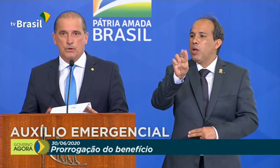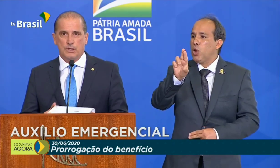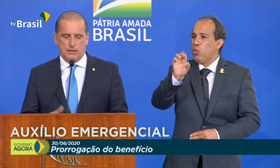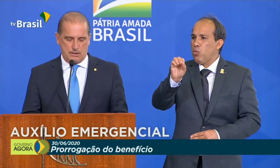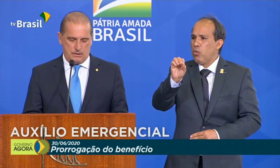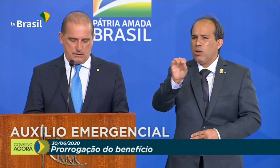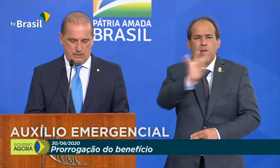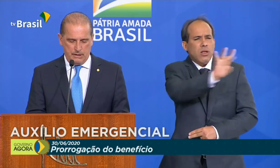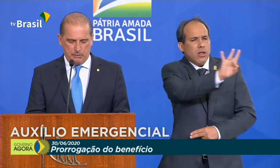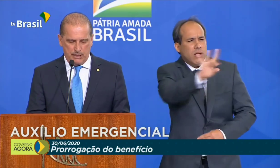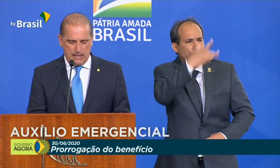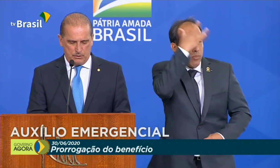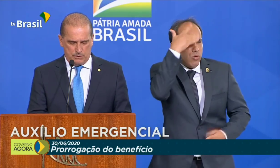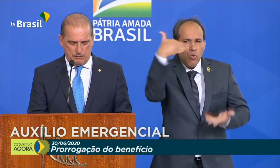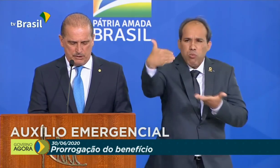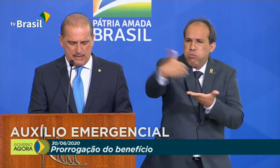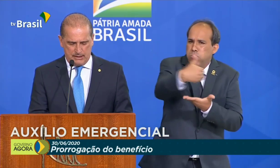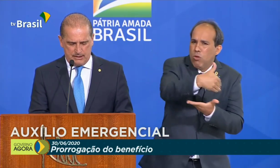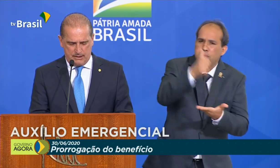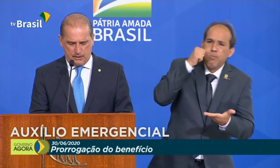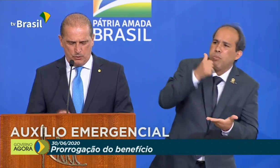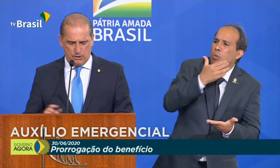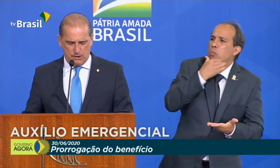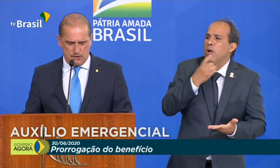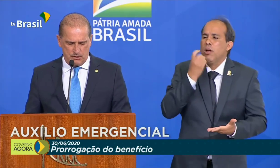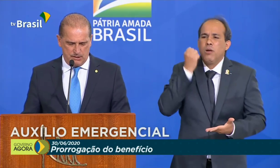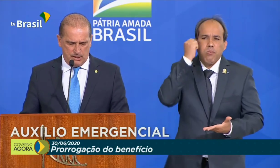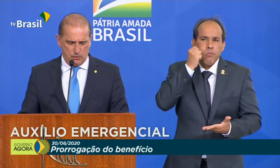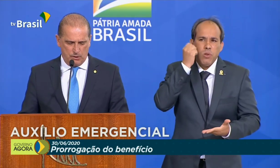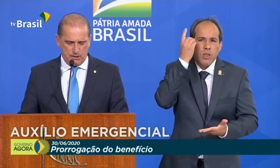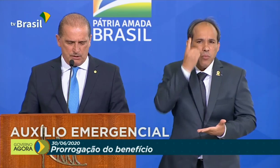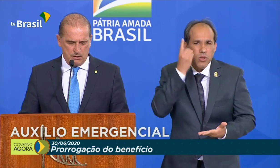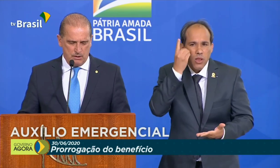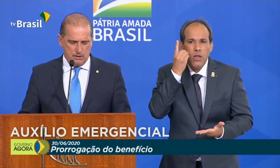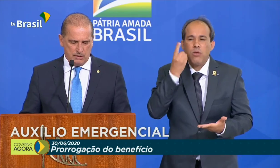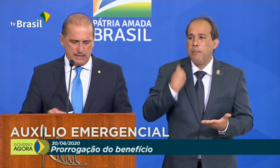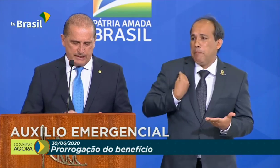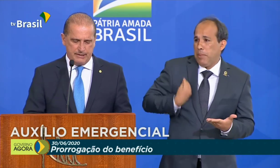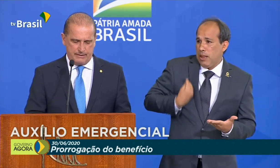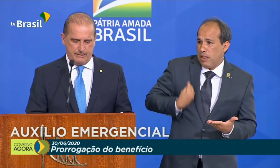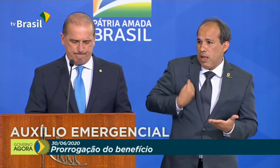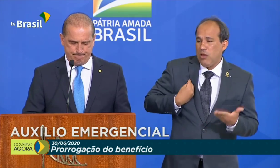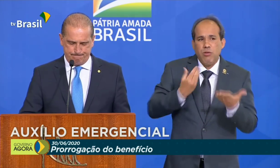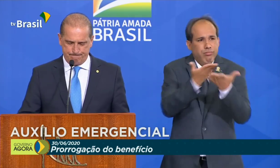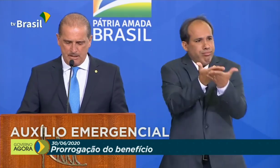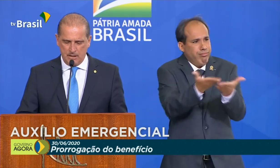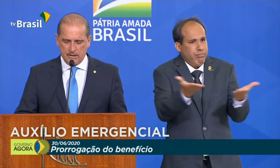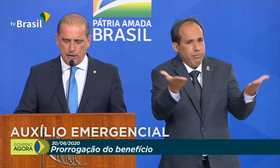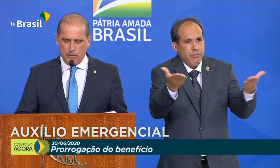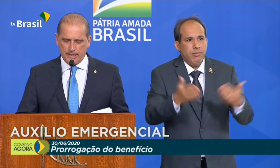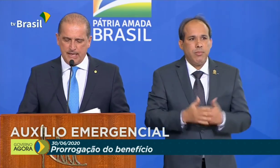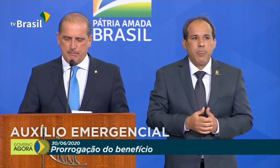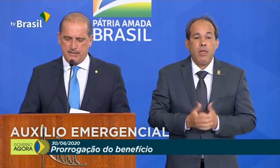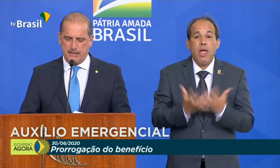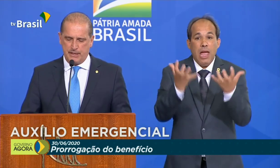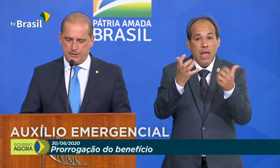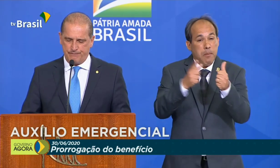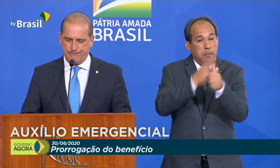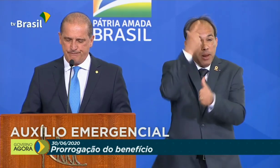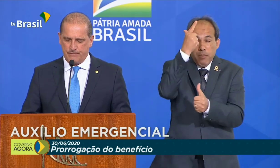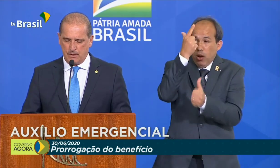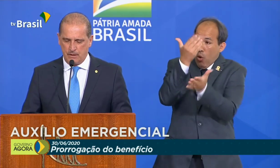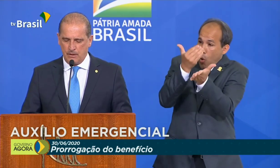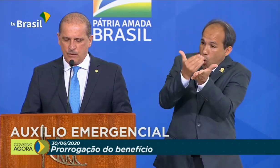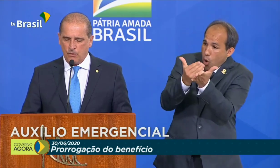senhoras e senhores, deputados, deputadas, senadores, senadoras que aqui estão. Quero começar,